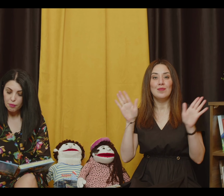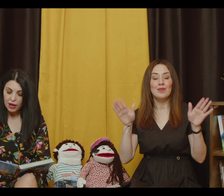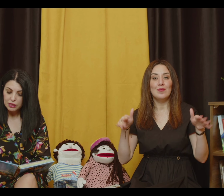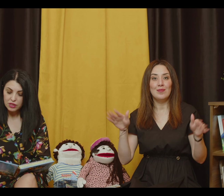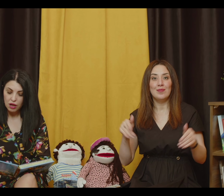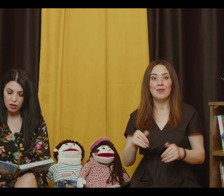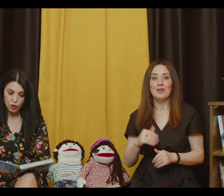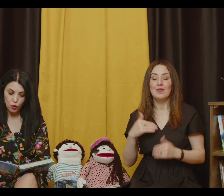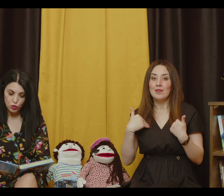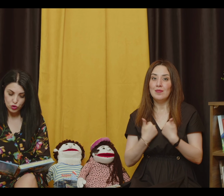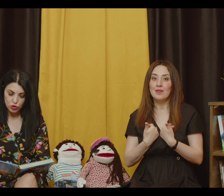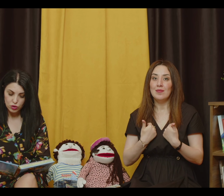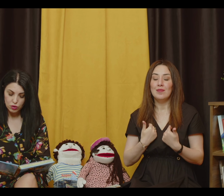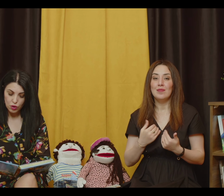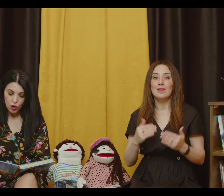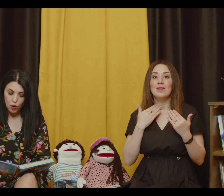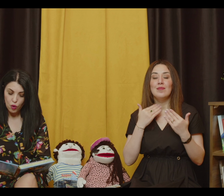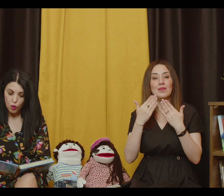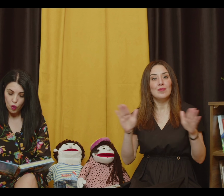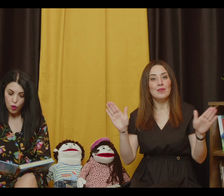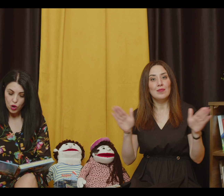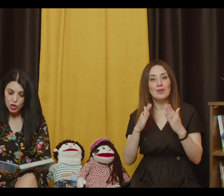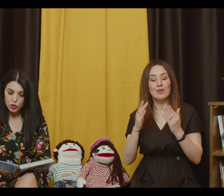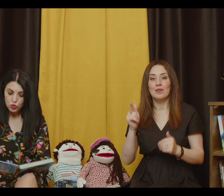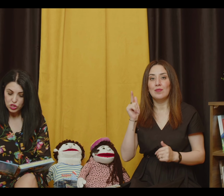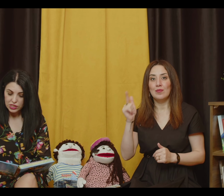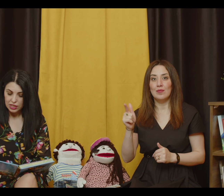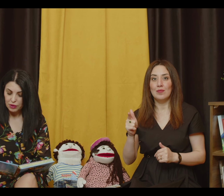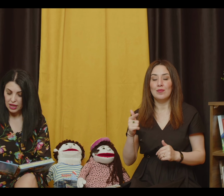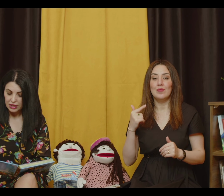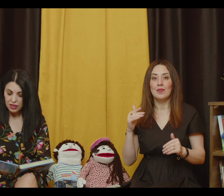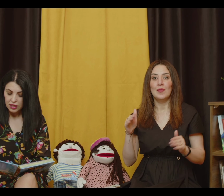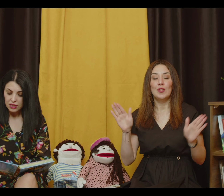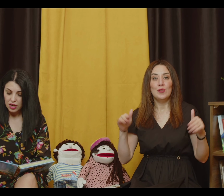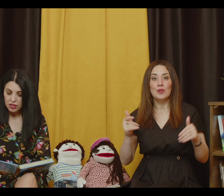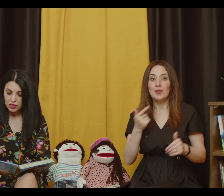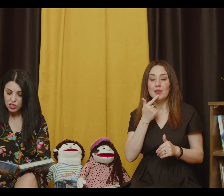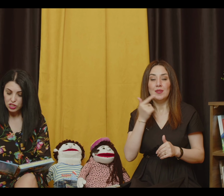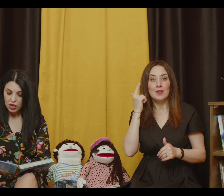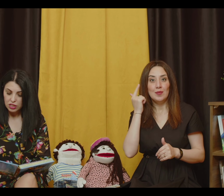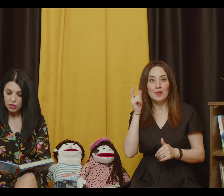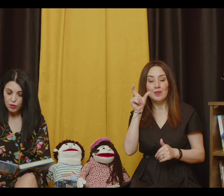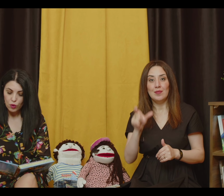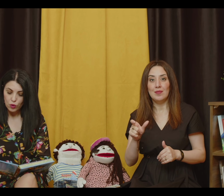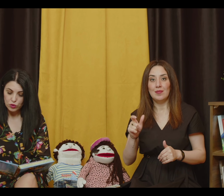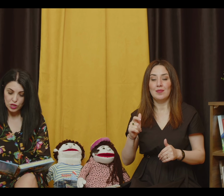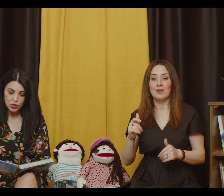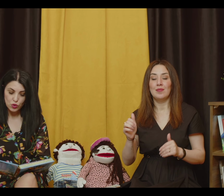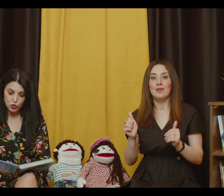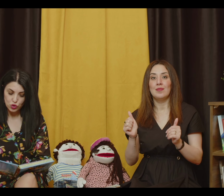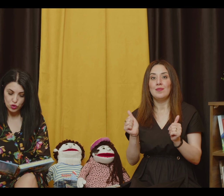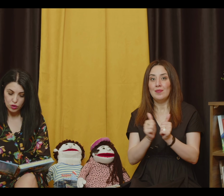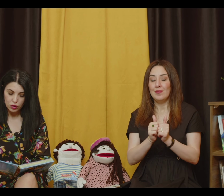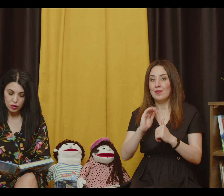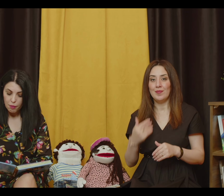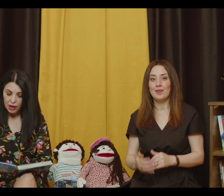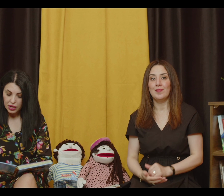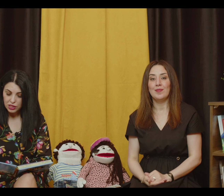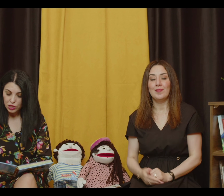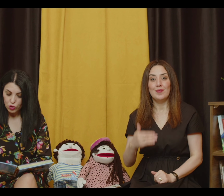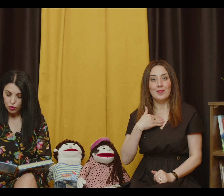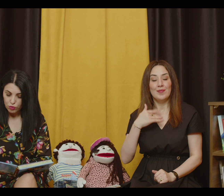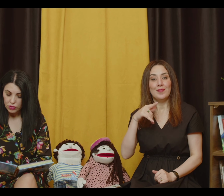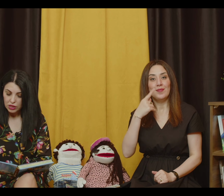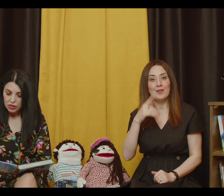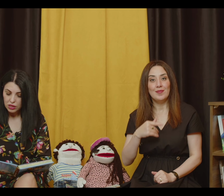qədər bədbin halda oxuyur? O, quş dili biləni yanında çağırıb ondan soruşdu. Mənə